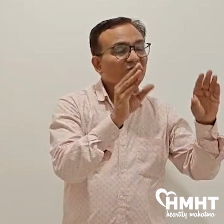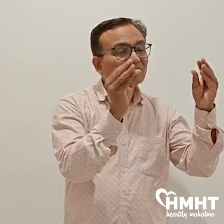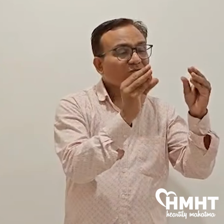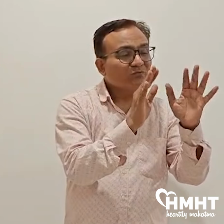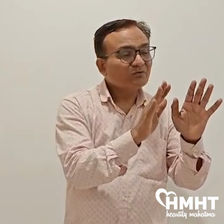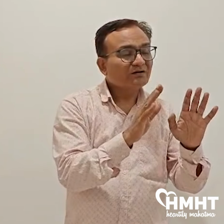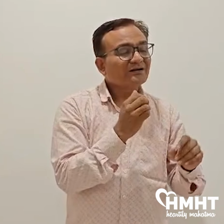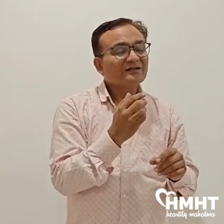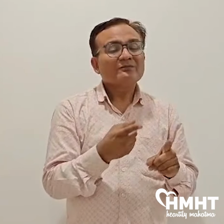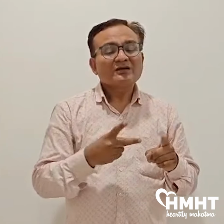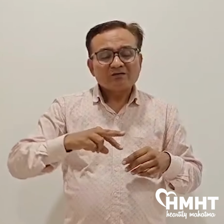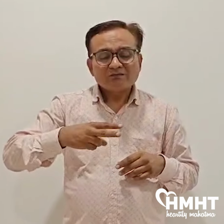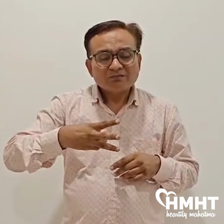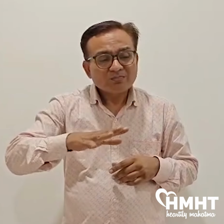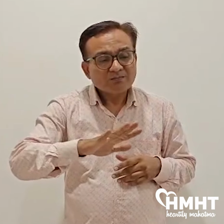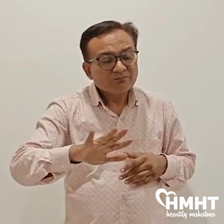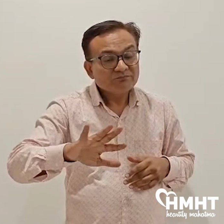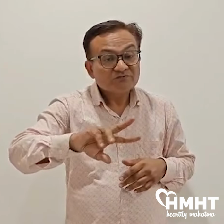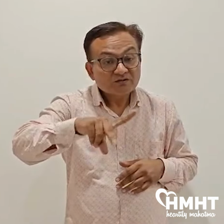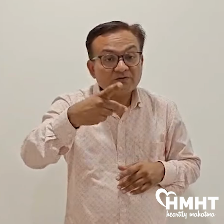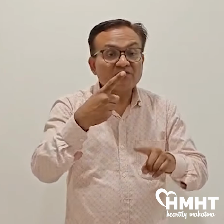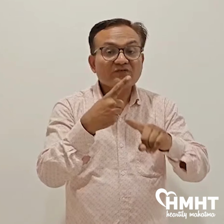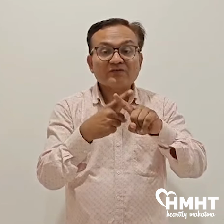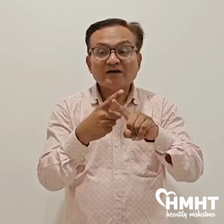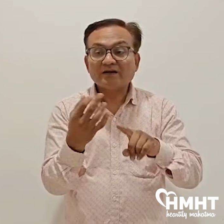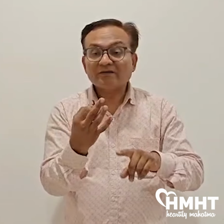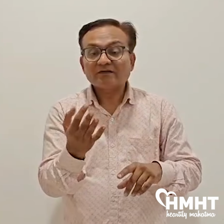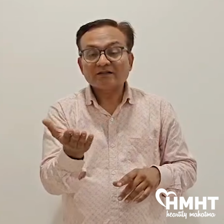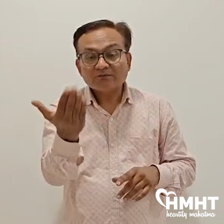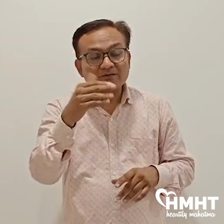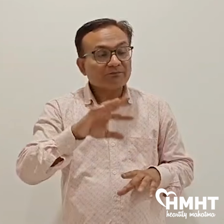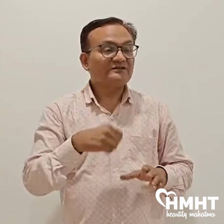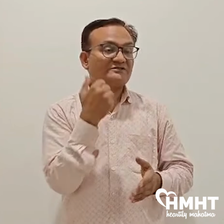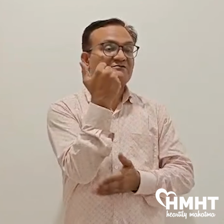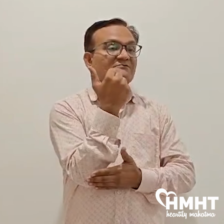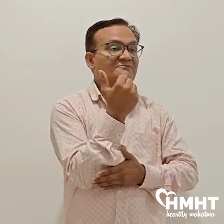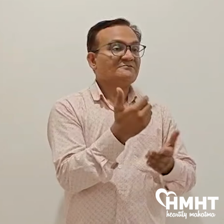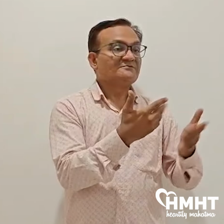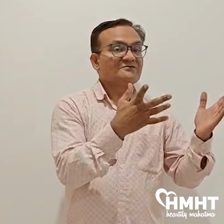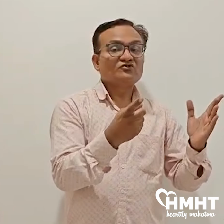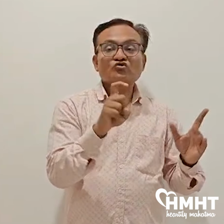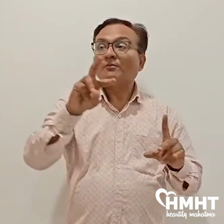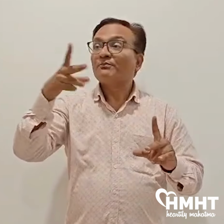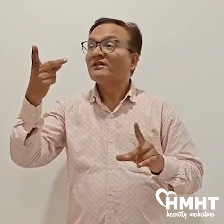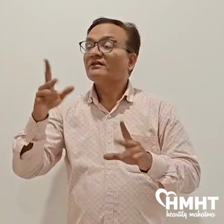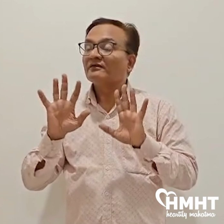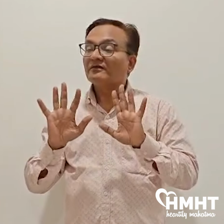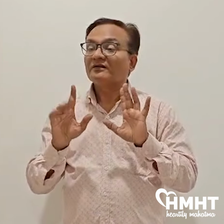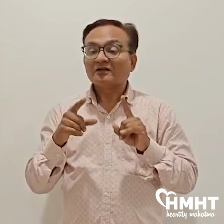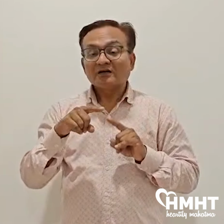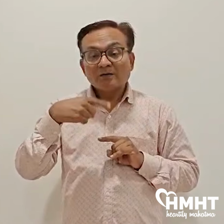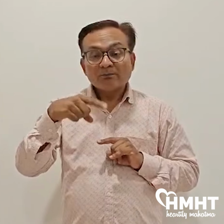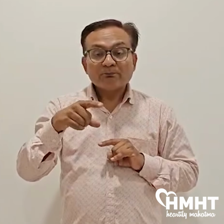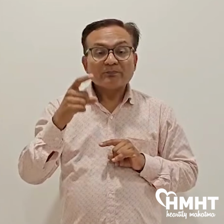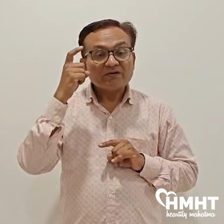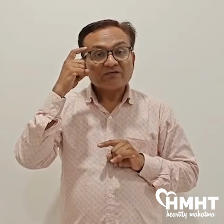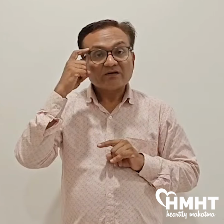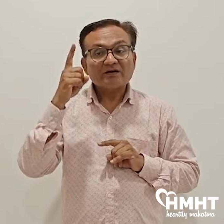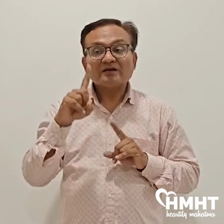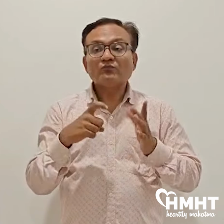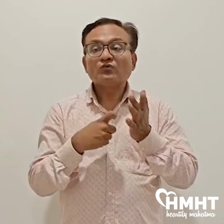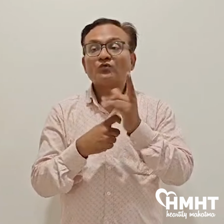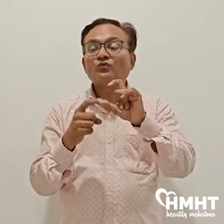કરો. સારા સંજોગ મળશે પછી ધીમે ધીમે વધારો. એ હંમેશા નિયમ કયો છે, પુણ્ય અને